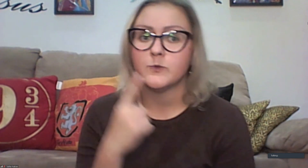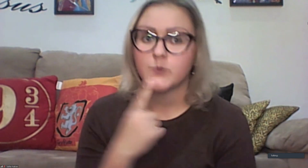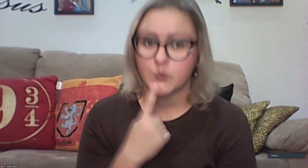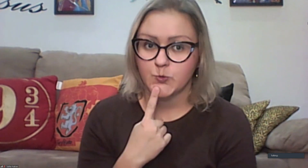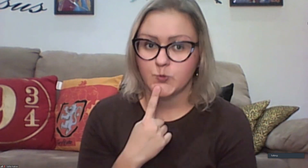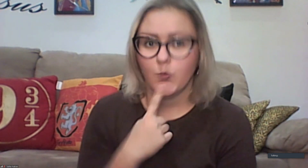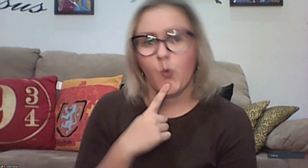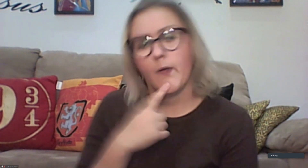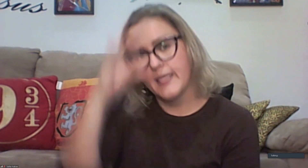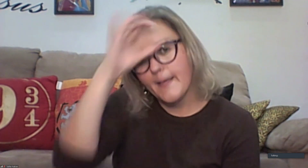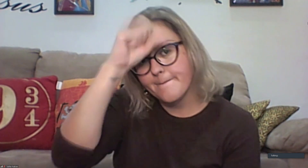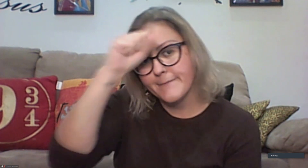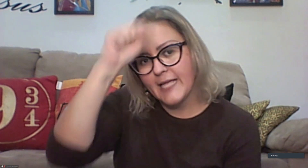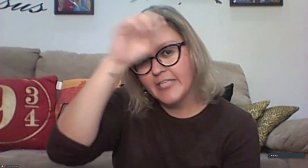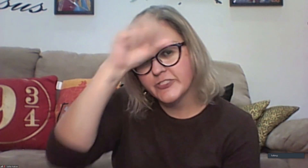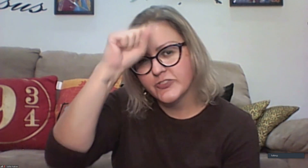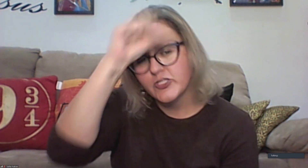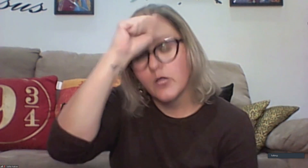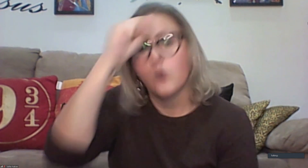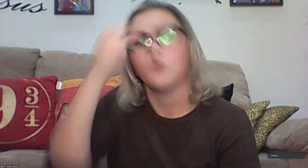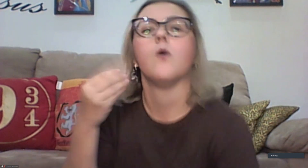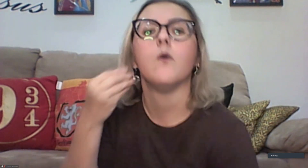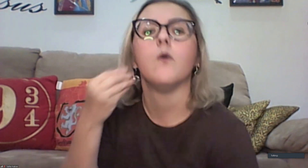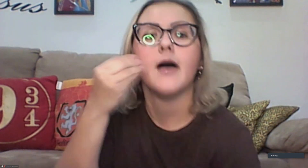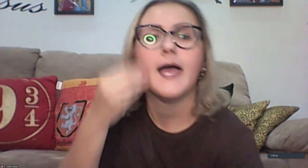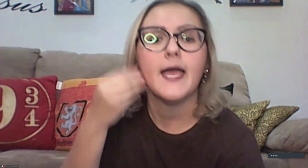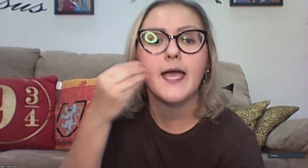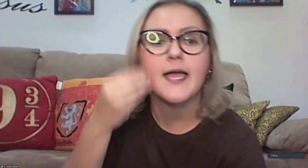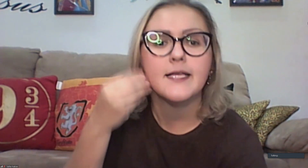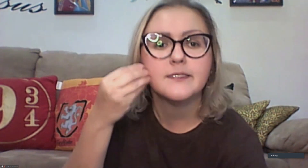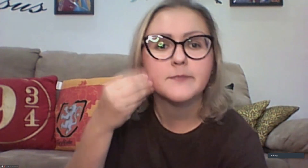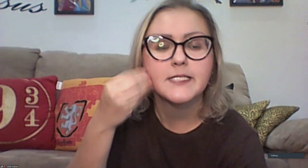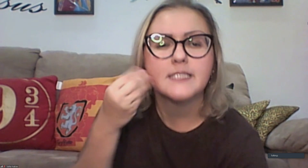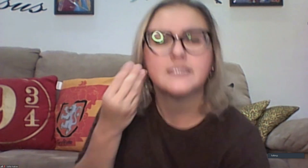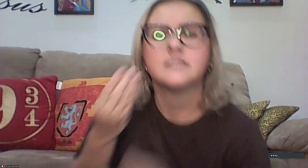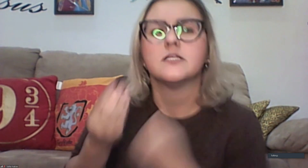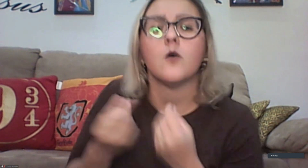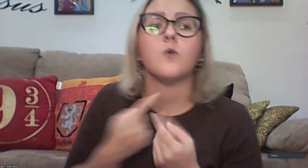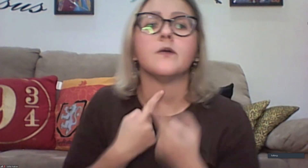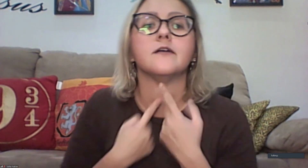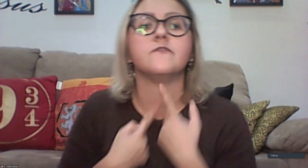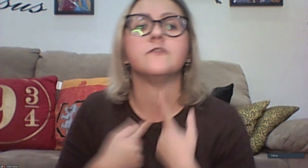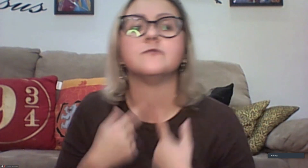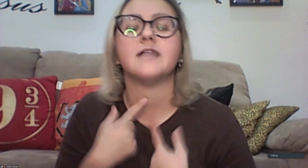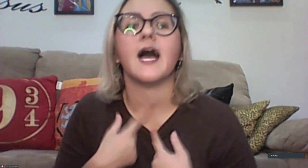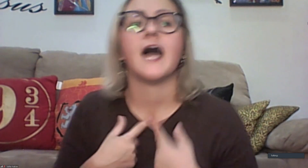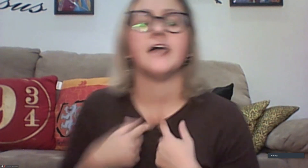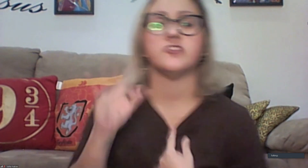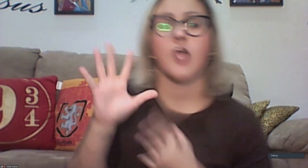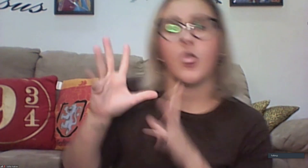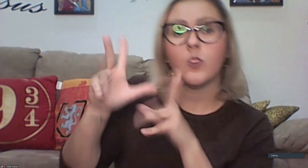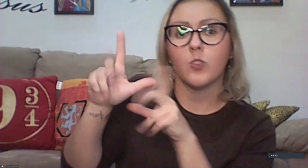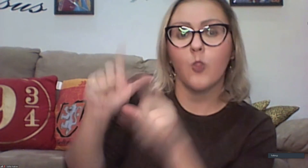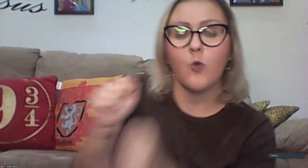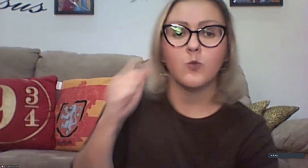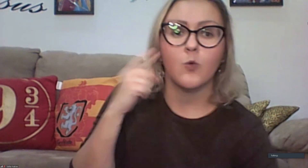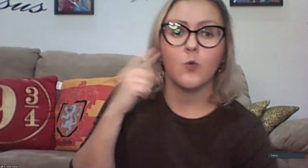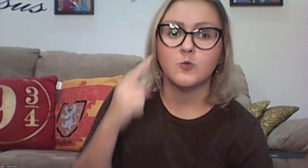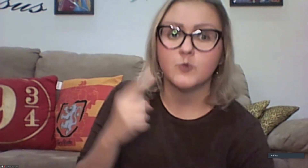Também, o surdo aprende através das experiências, da vontade que ele